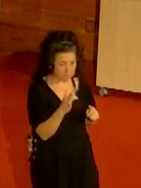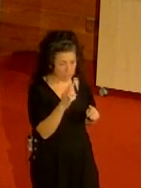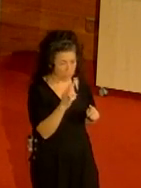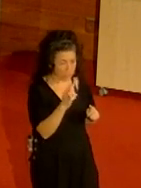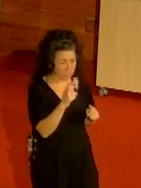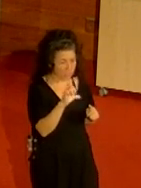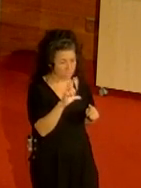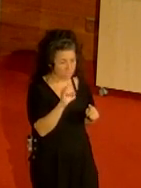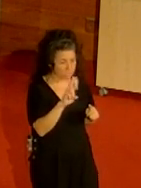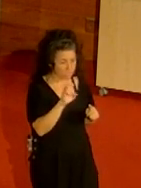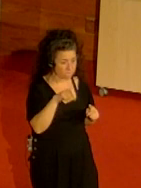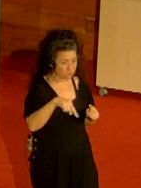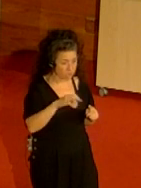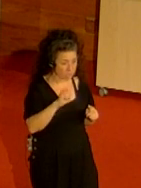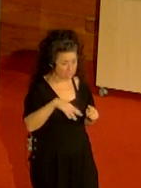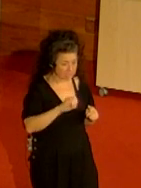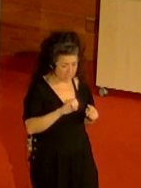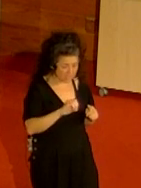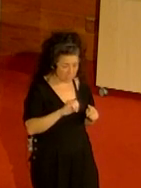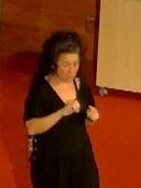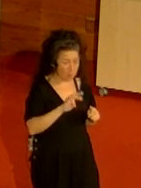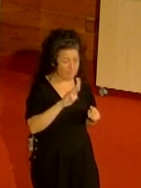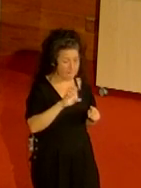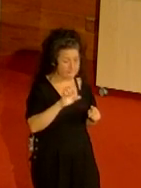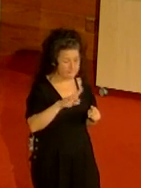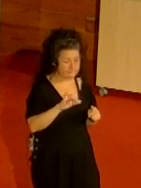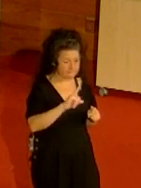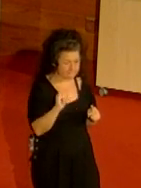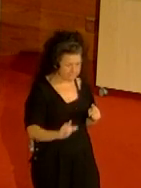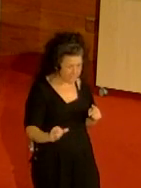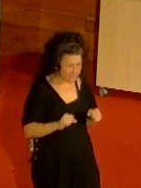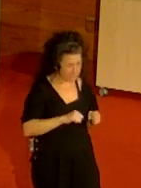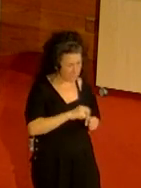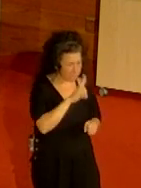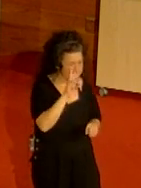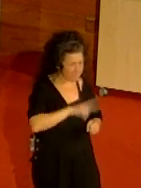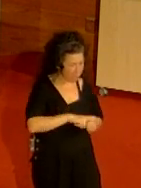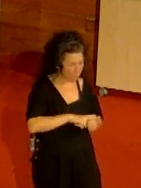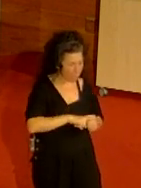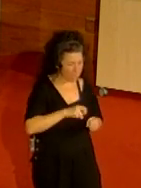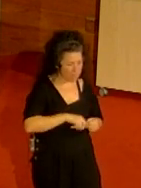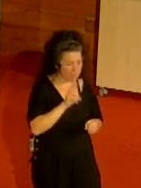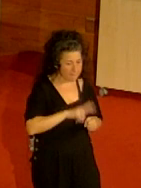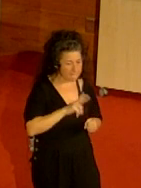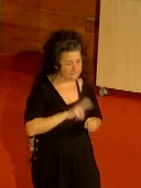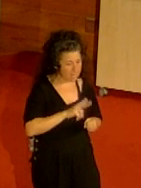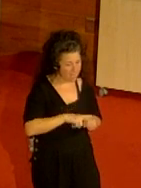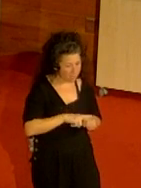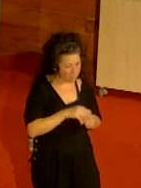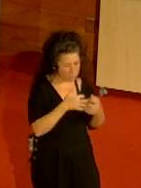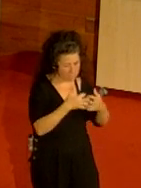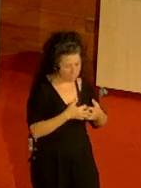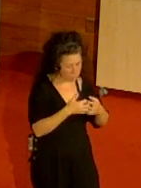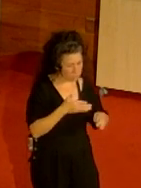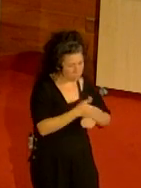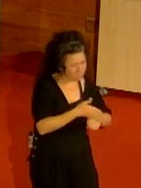caso de unas defensoras del territorio en Paraguay, creo que era, ¿no? De la industria, a raíz de la industria maderera, que